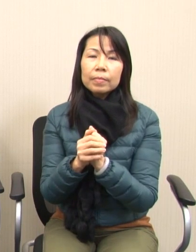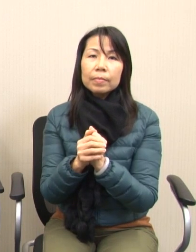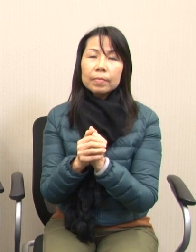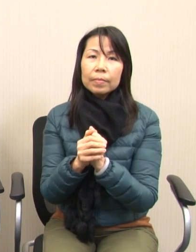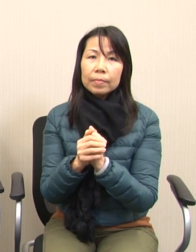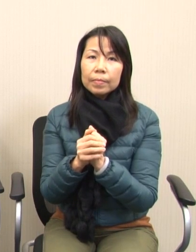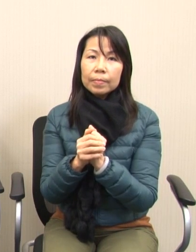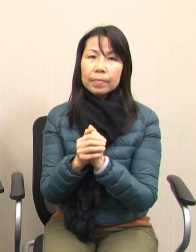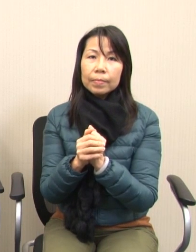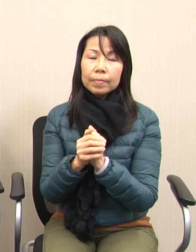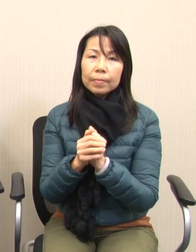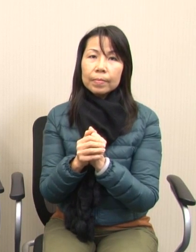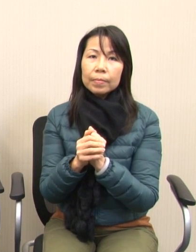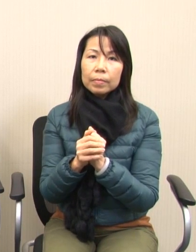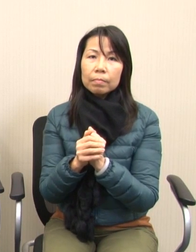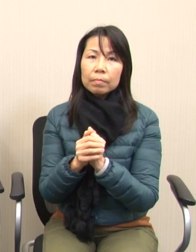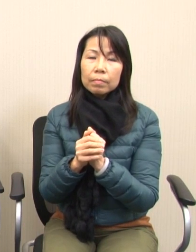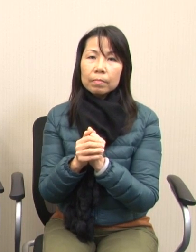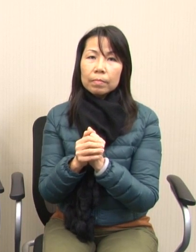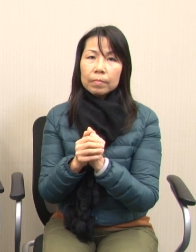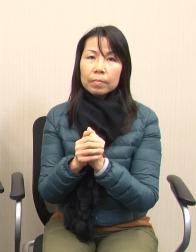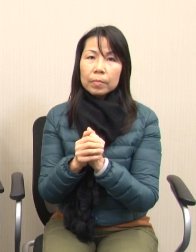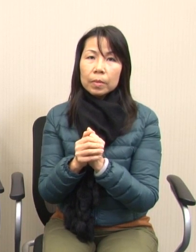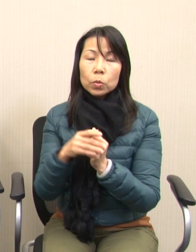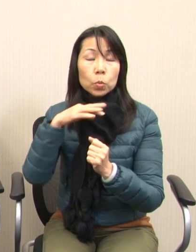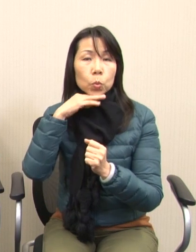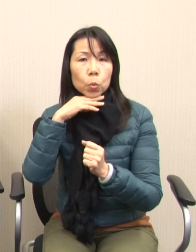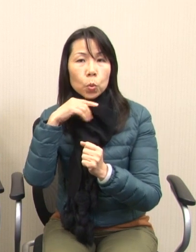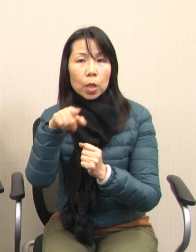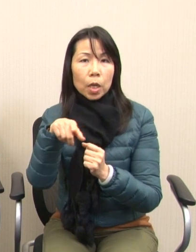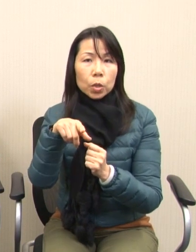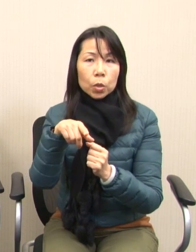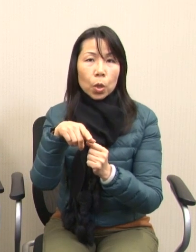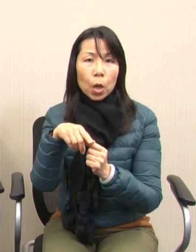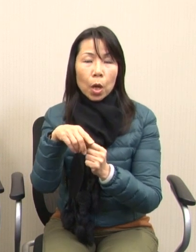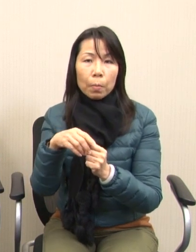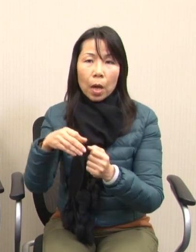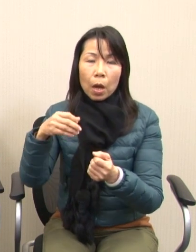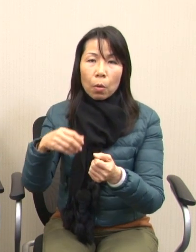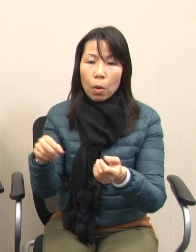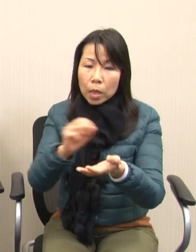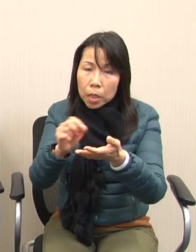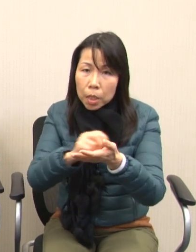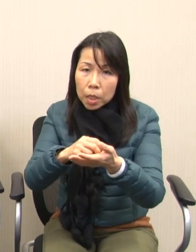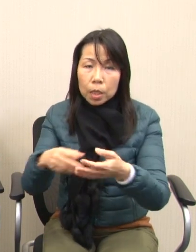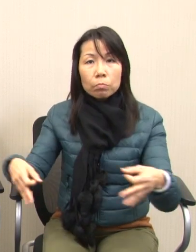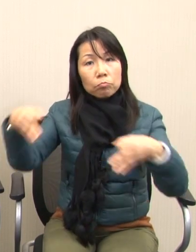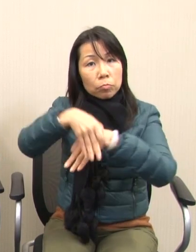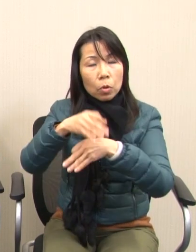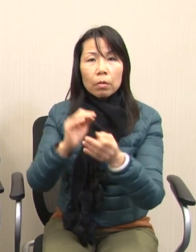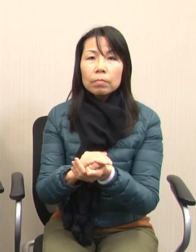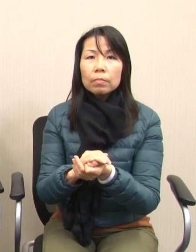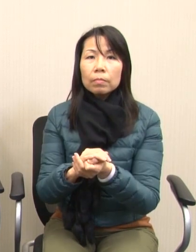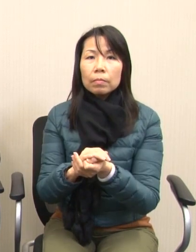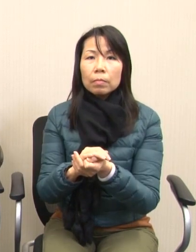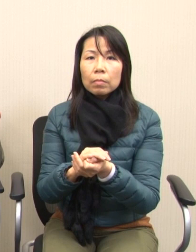講，其實如果你想同人簽約，想make a deal，